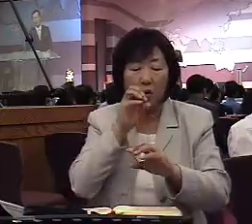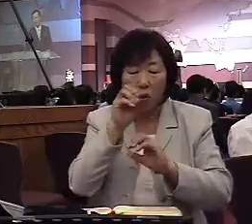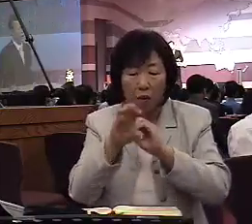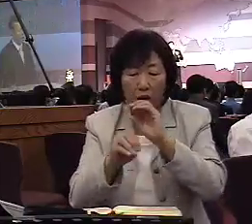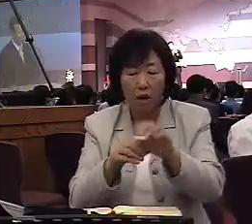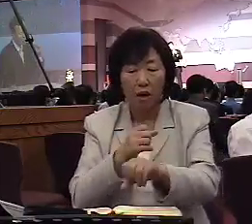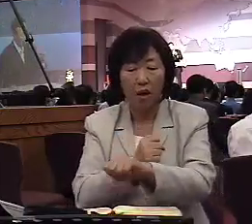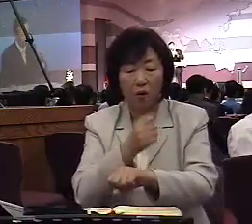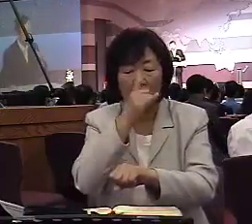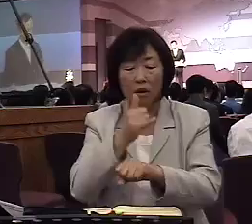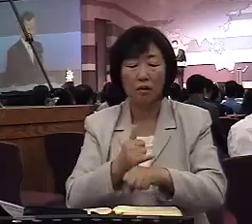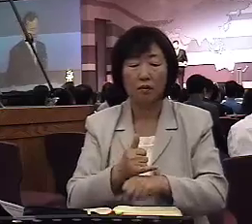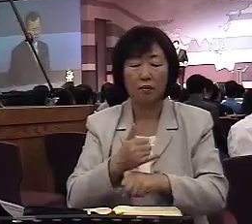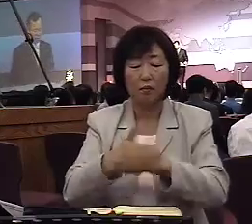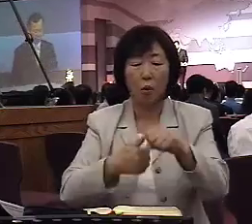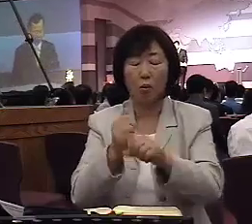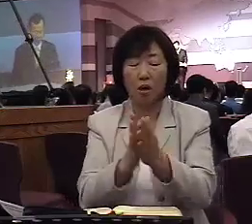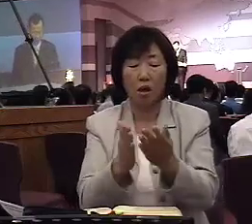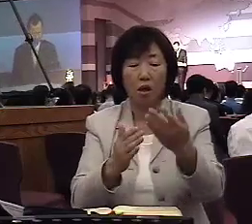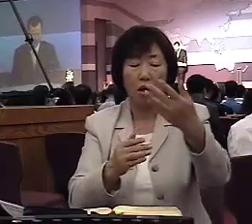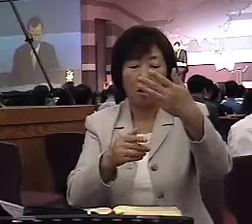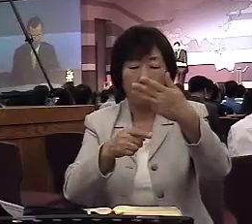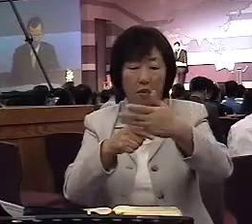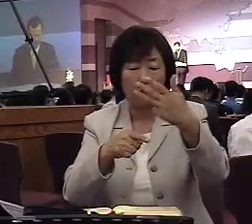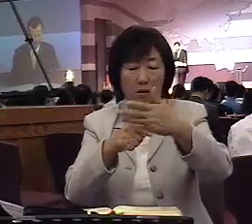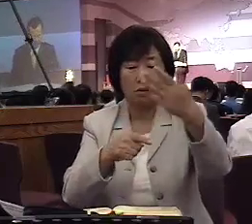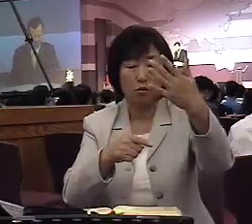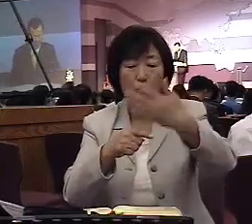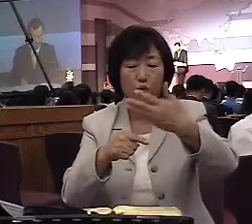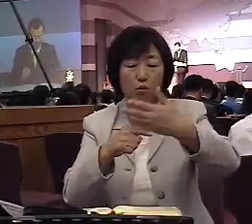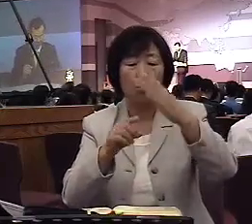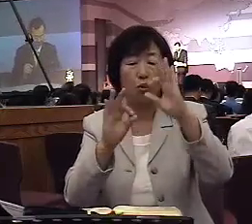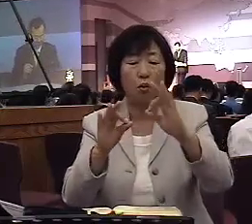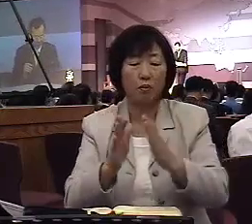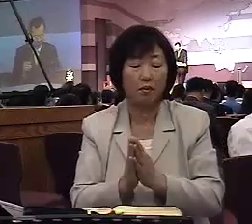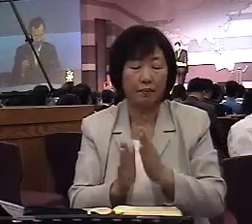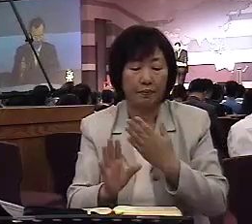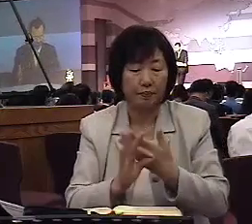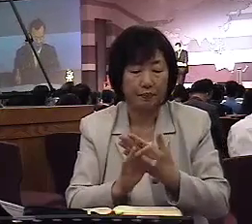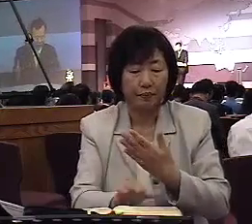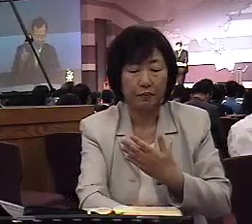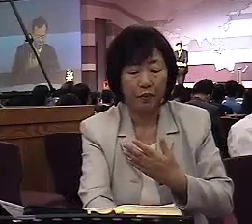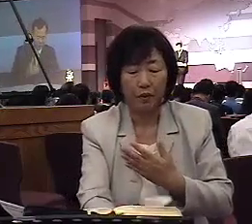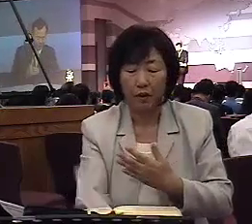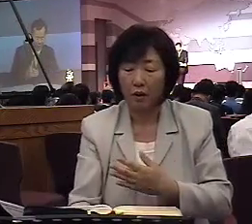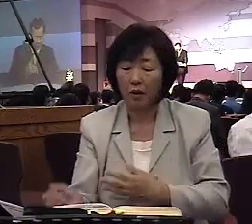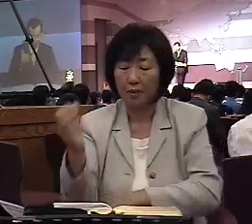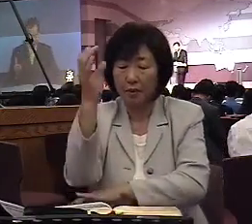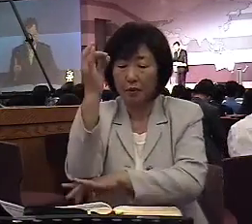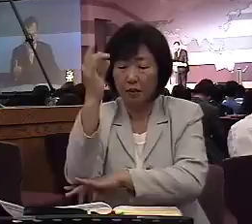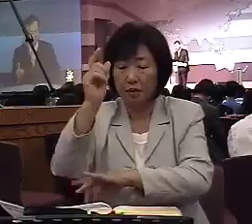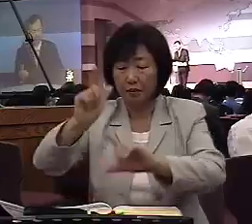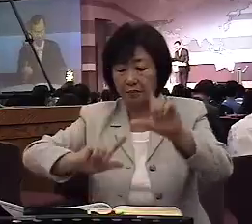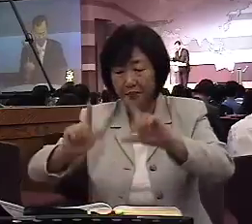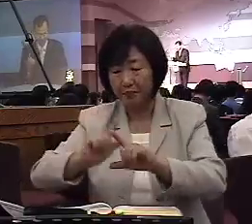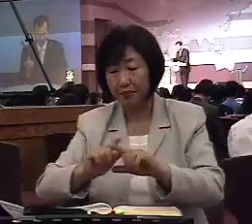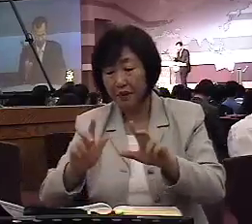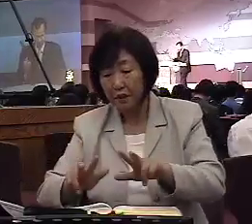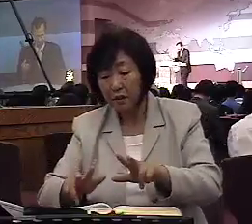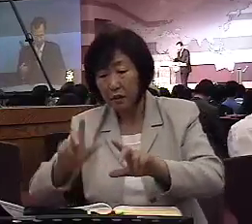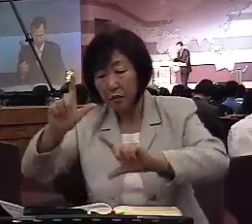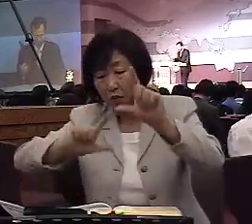있습니다. 오늘 본문 말씀 8절과 9절을 보세요. 여기 보면은 원래 모습과 이제